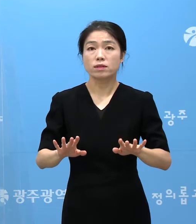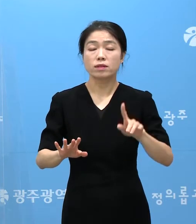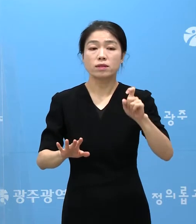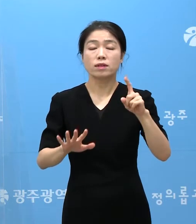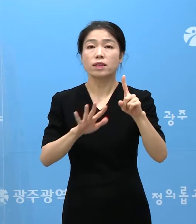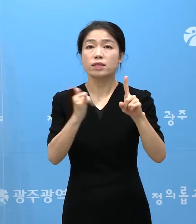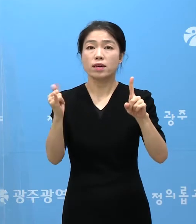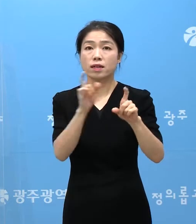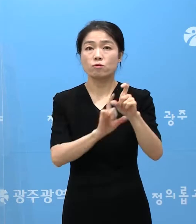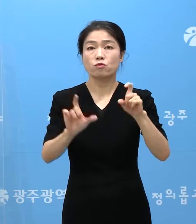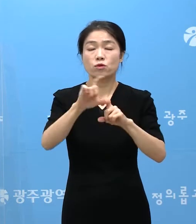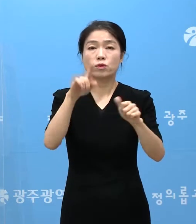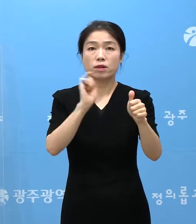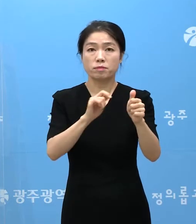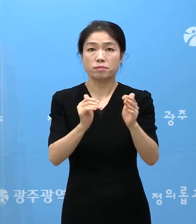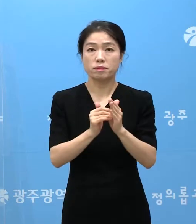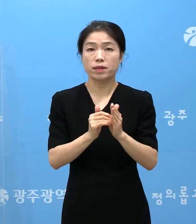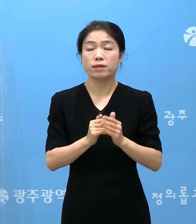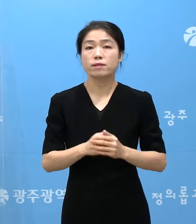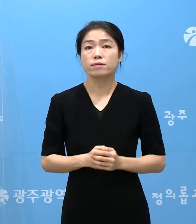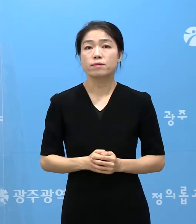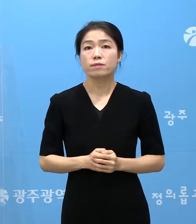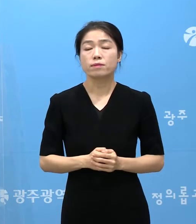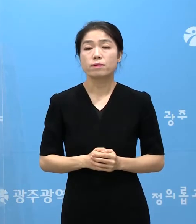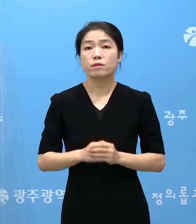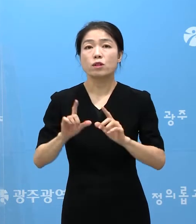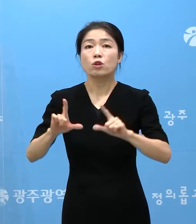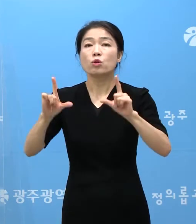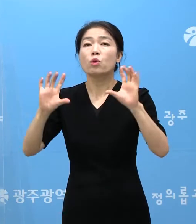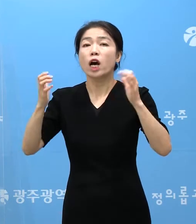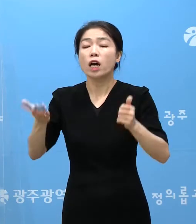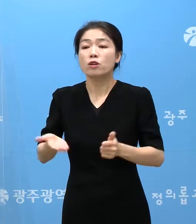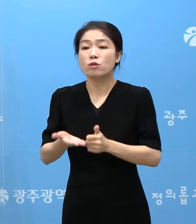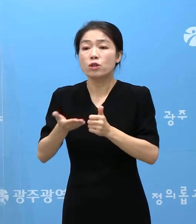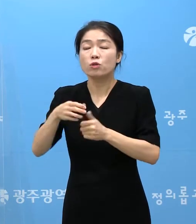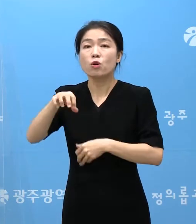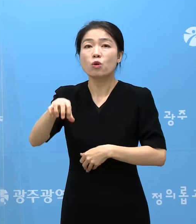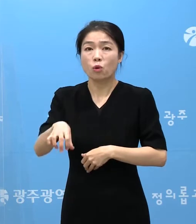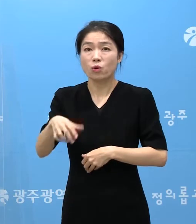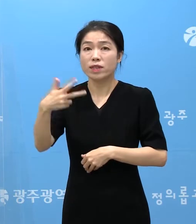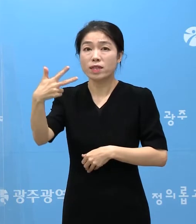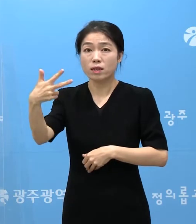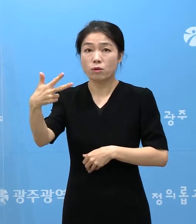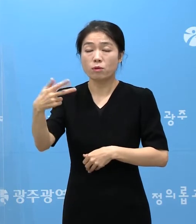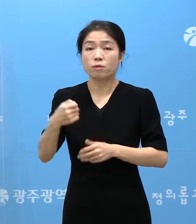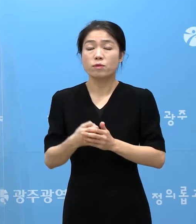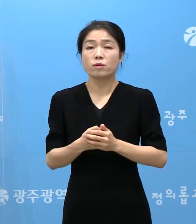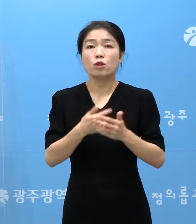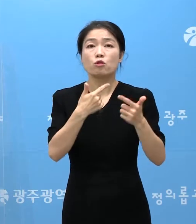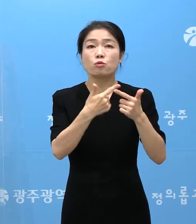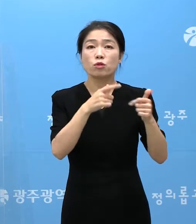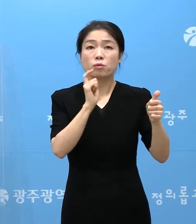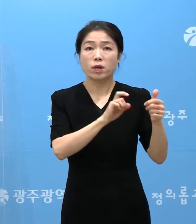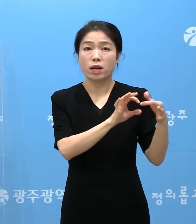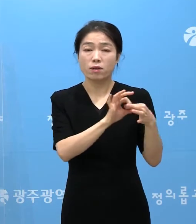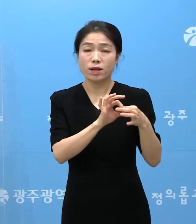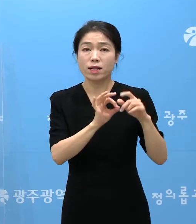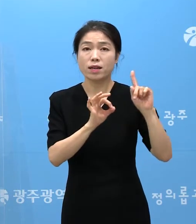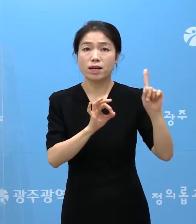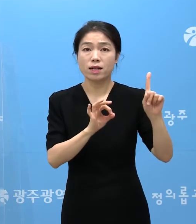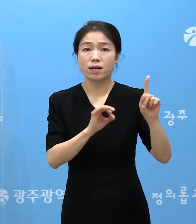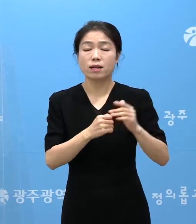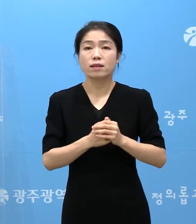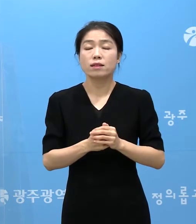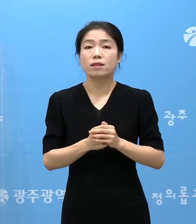현재 11분이 확진 판정을 받았습니다. 동구 아동복지시설 관련 7분, 부산 확진자 관련